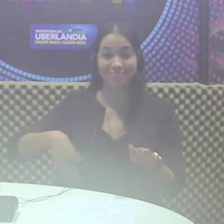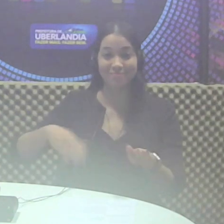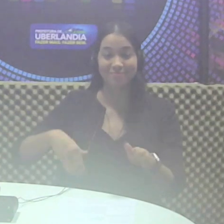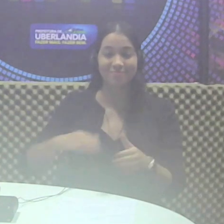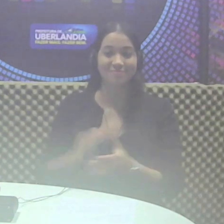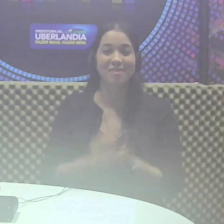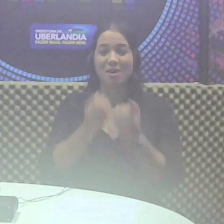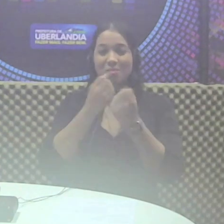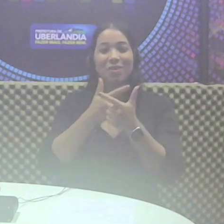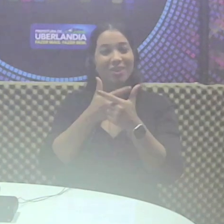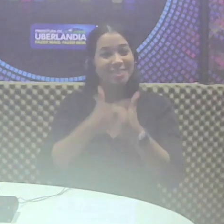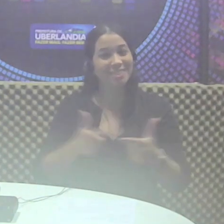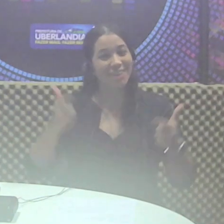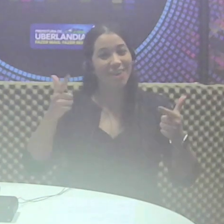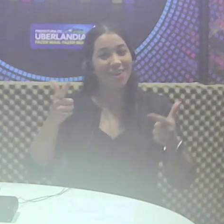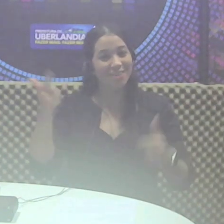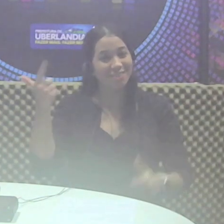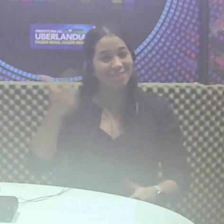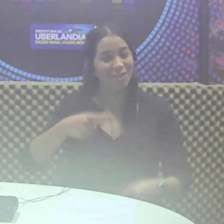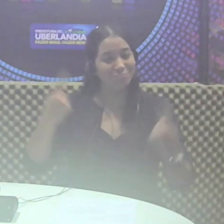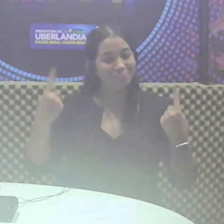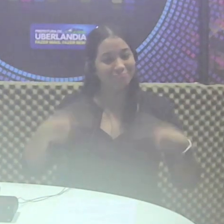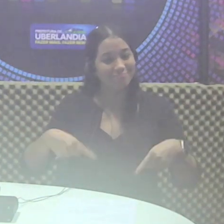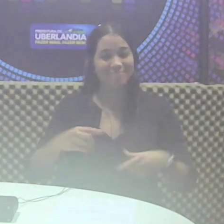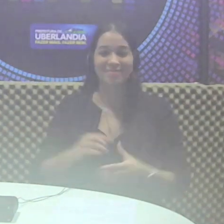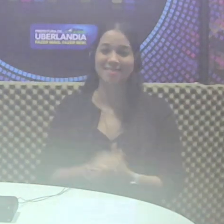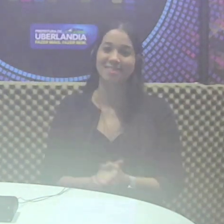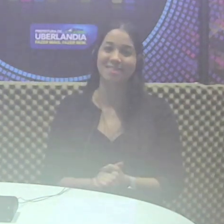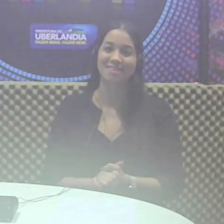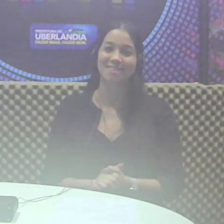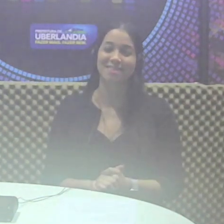Boa sorte, Rodrigo, em mais uma competição.